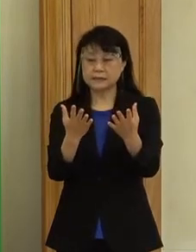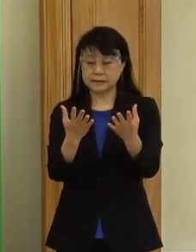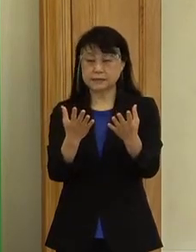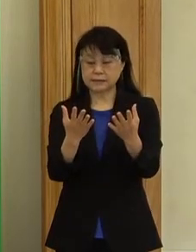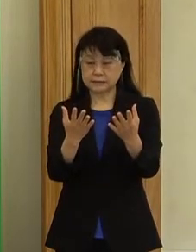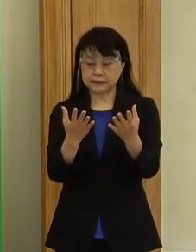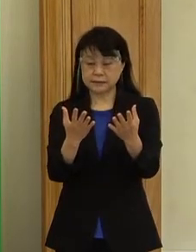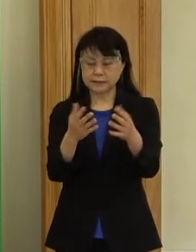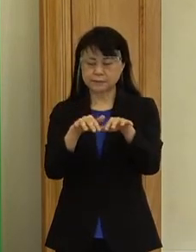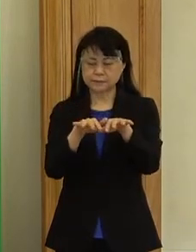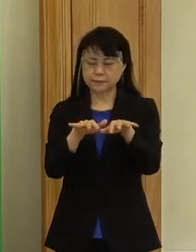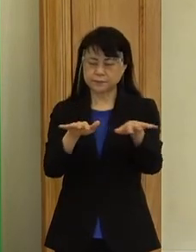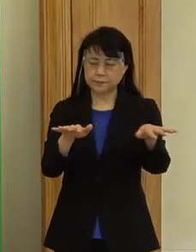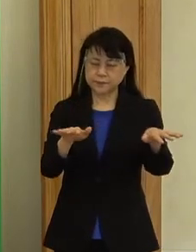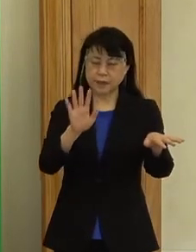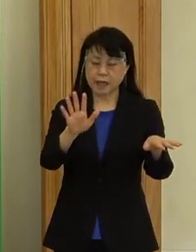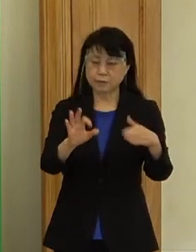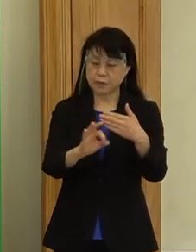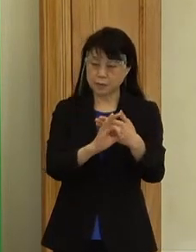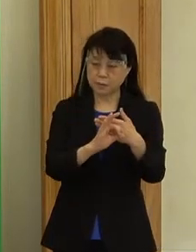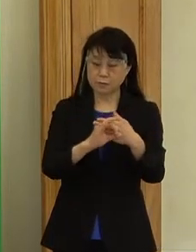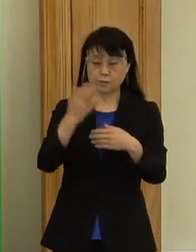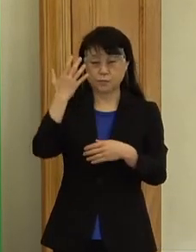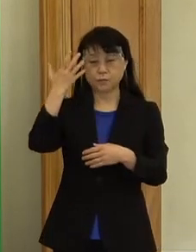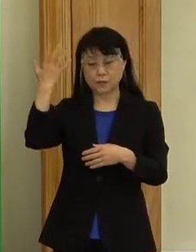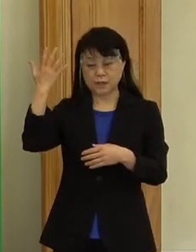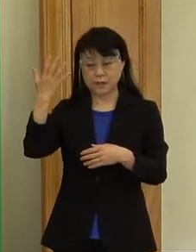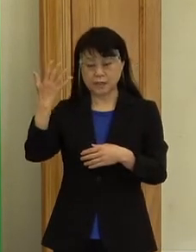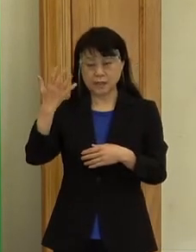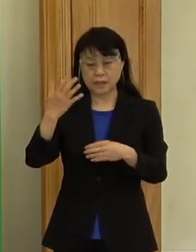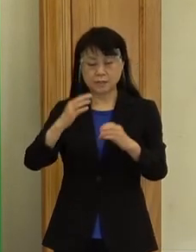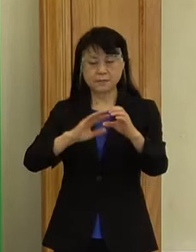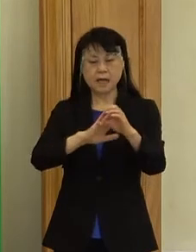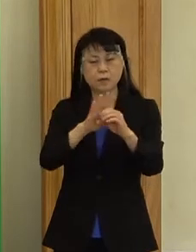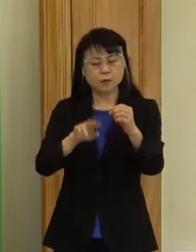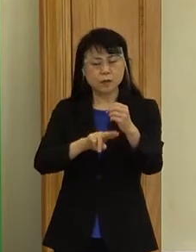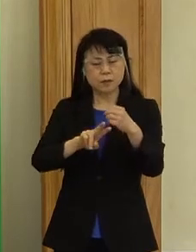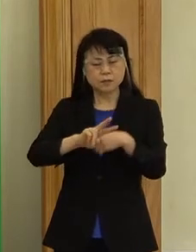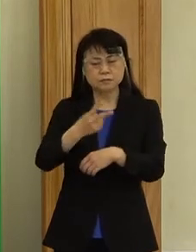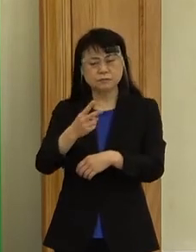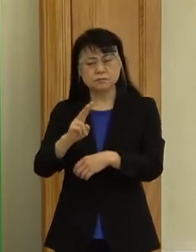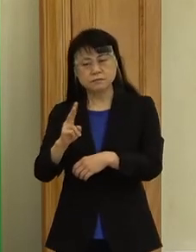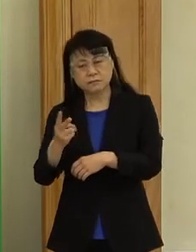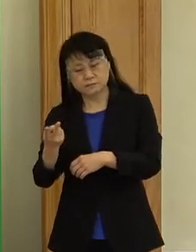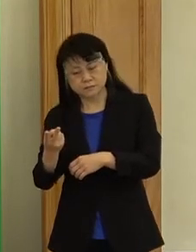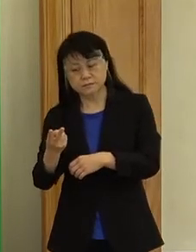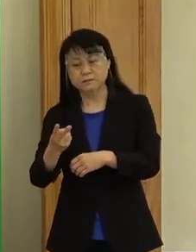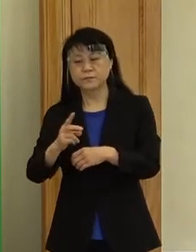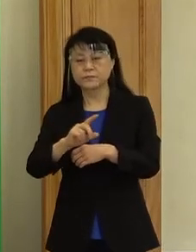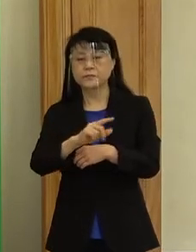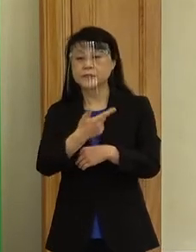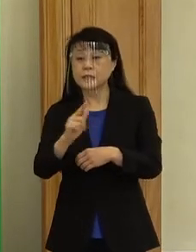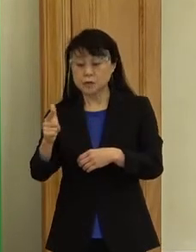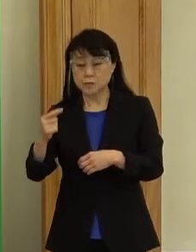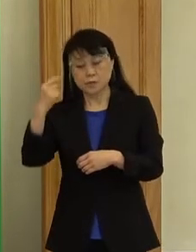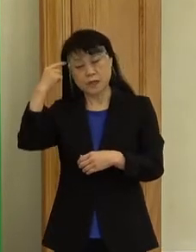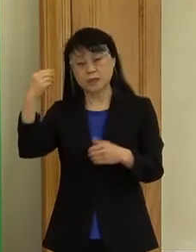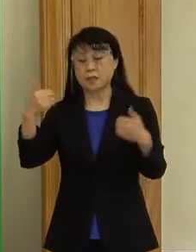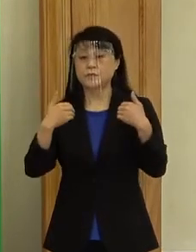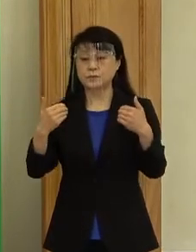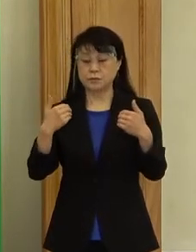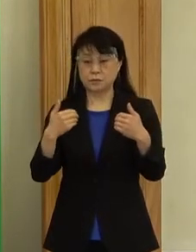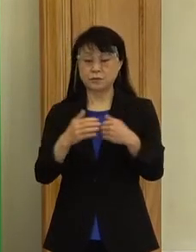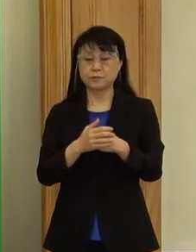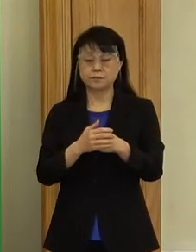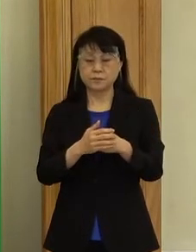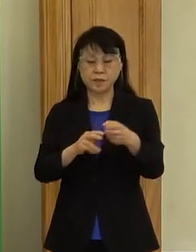来ることも想定しなければならない、あるいはまた変異が起こることも、まあ、実際今新しい変異株も出ていますが、またそれによって